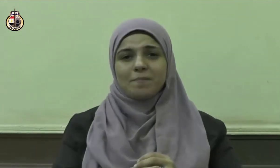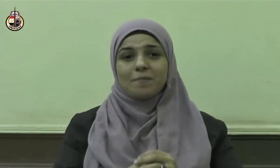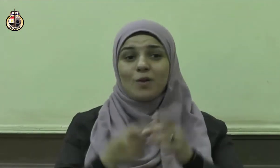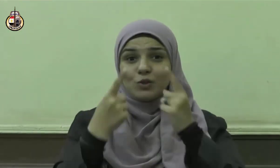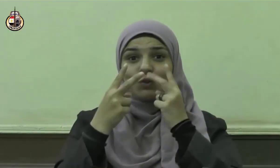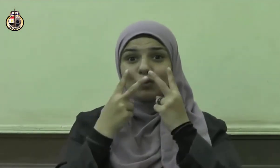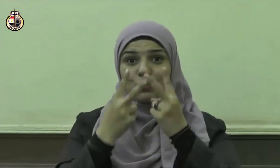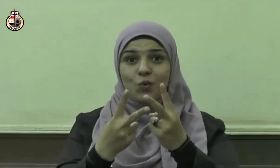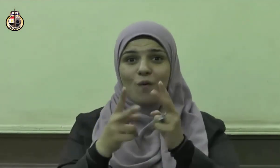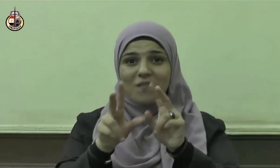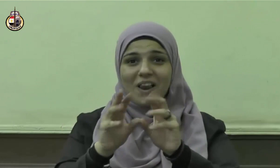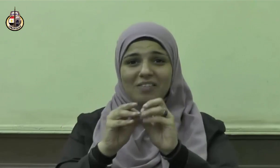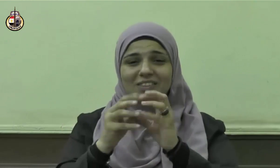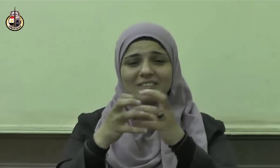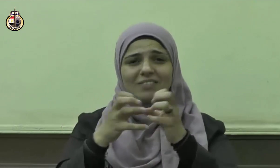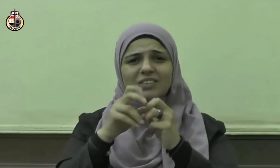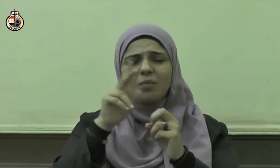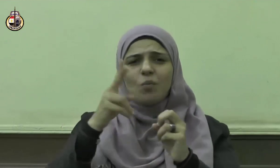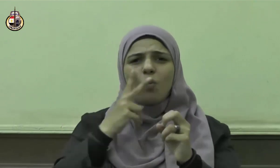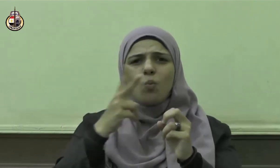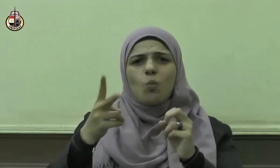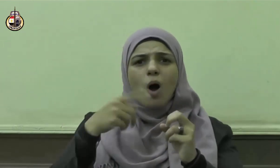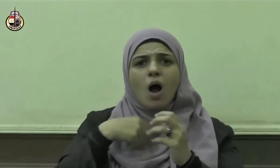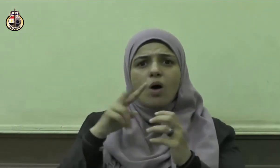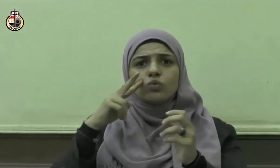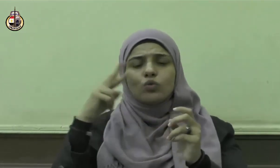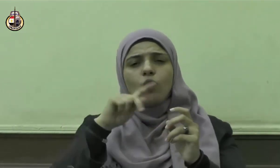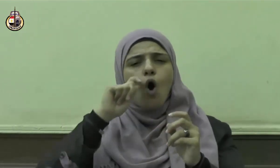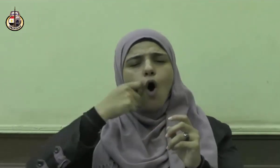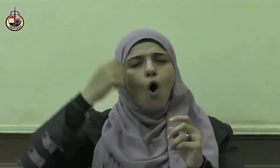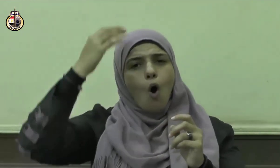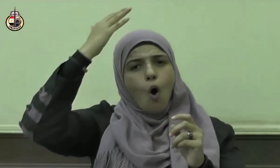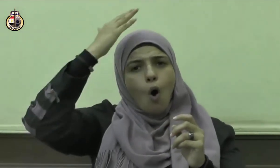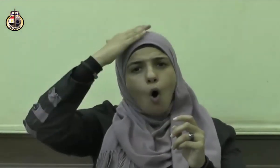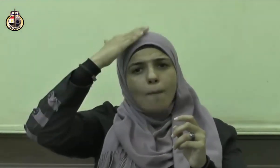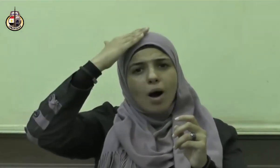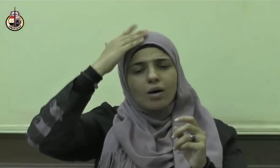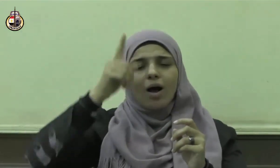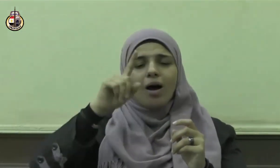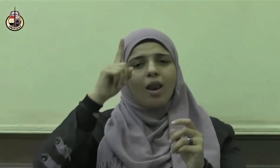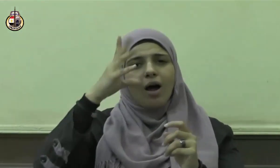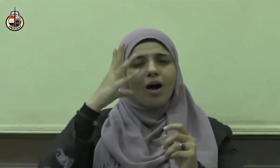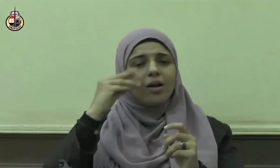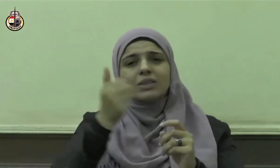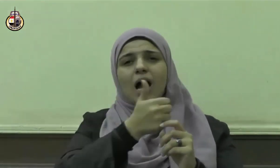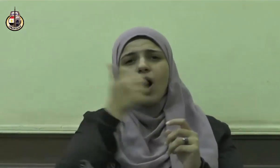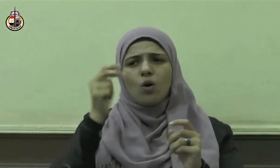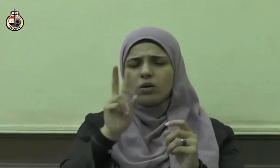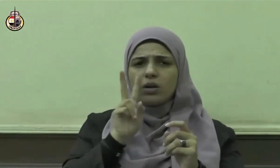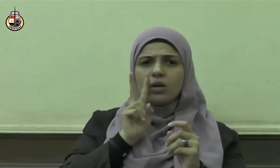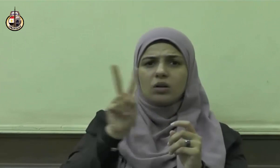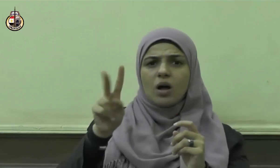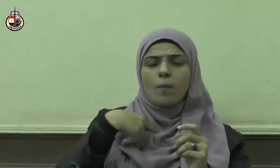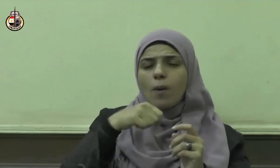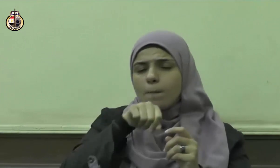الموقف تأسى سيدنا عمر رضي الله عنه بما كان من النبي صلى الله